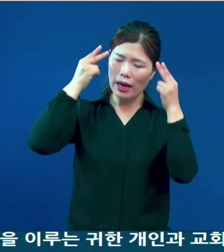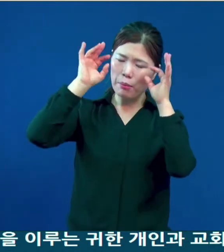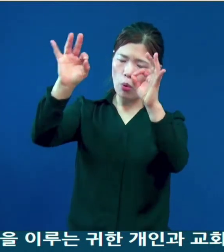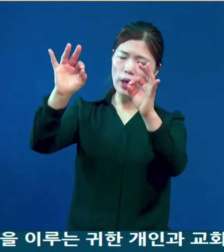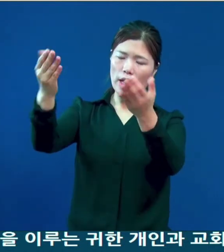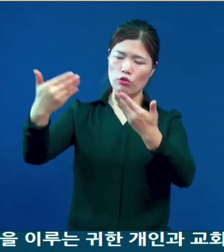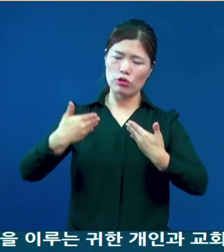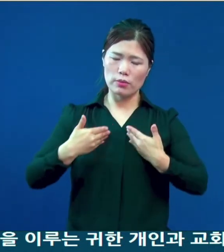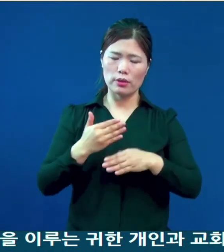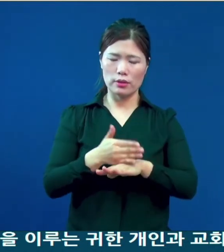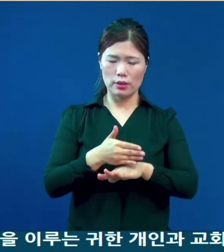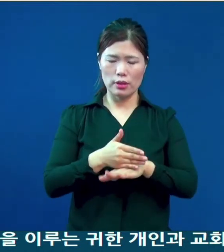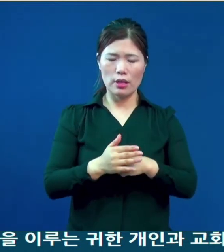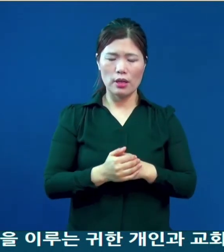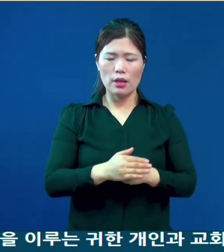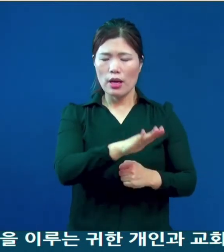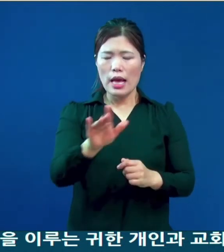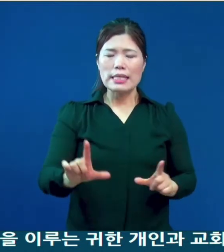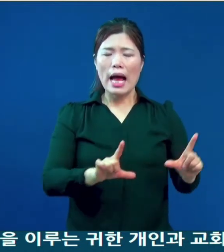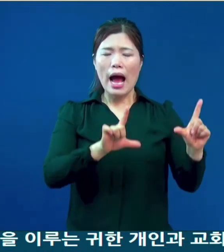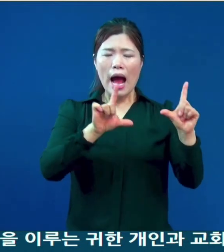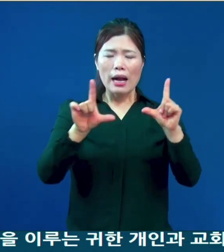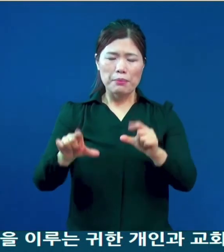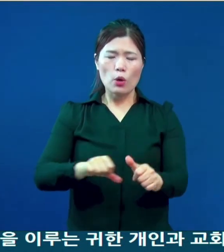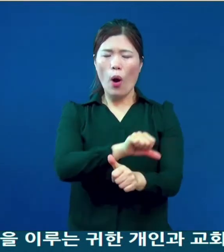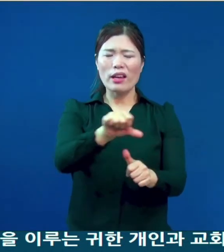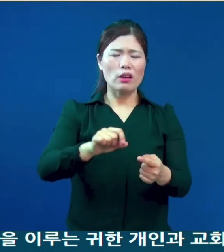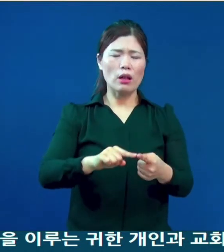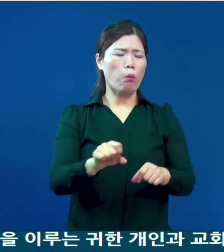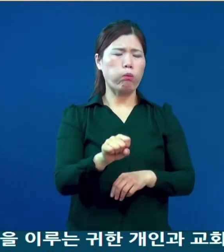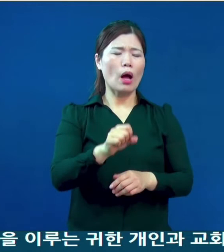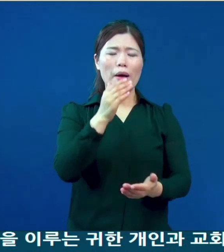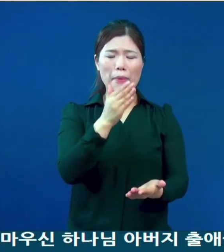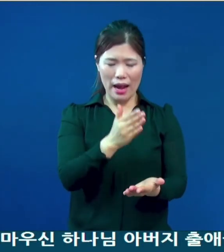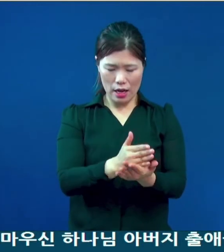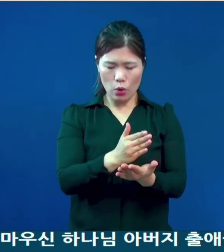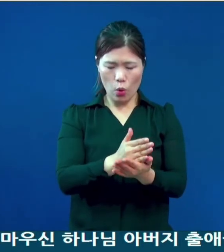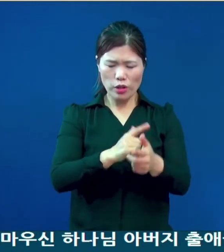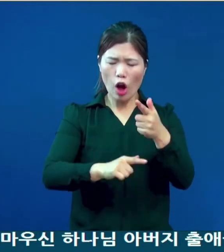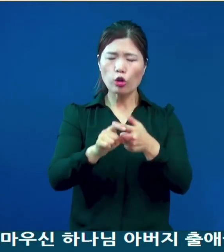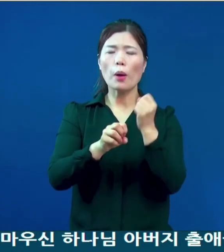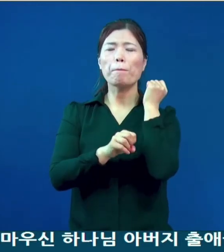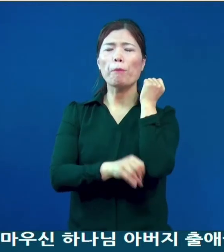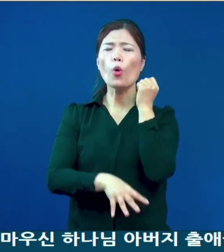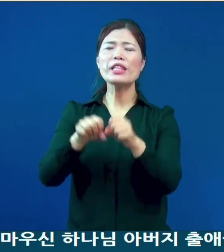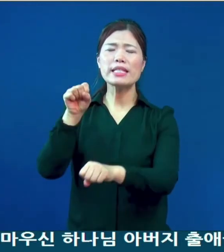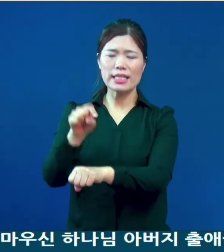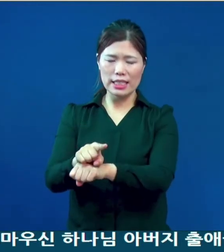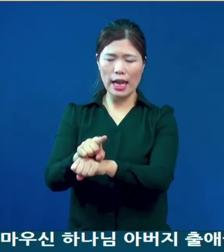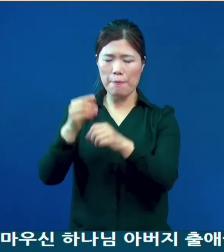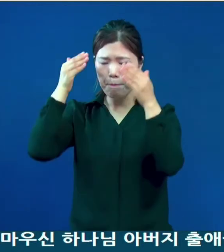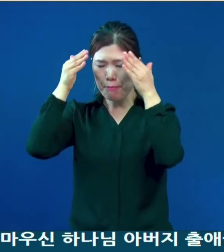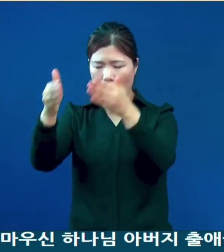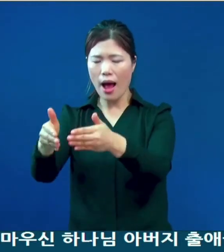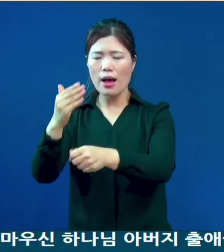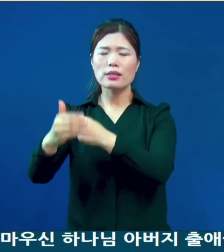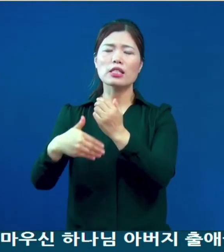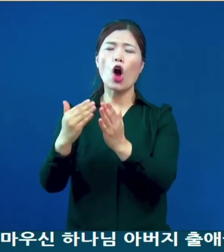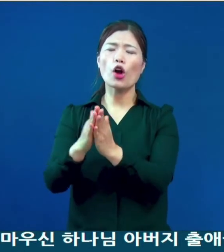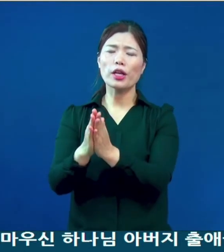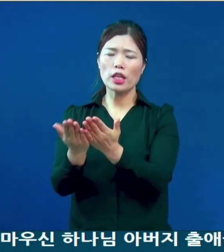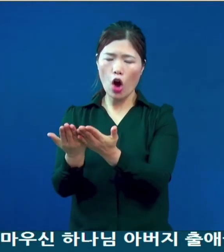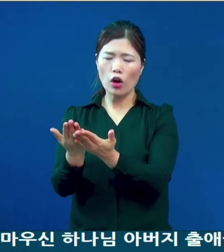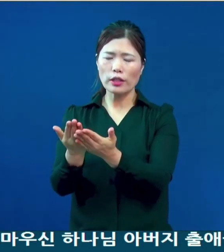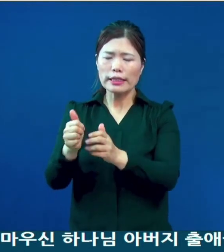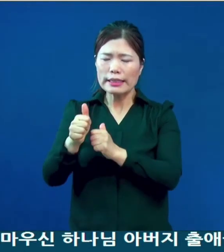감사를 드립니다. 우리의 삶이 환경에 흔들리지 않고 더욱더 본질에 집중하며 성경적인 원리를 따라